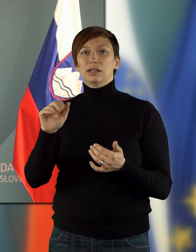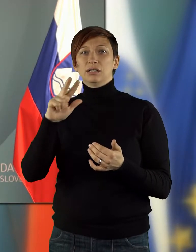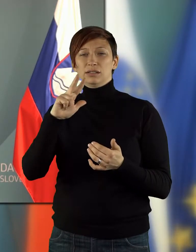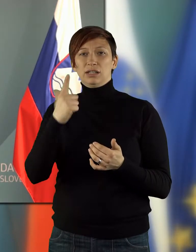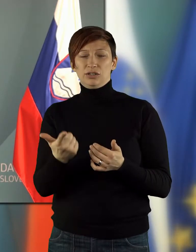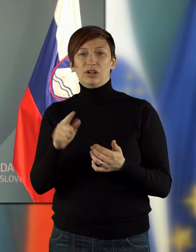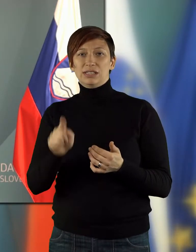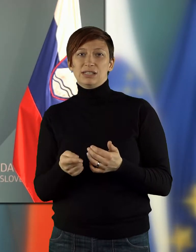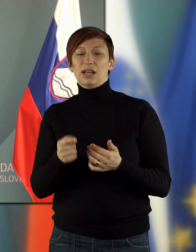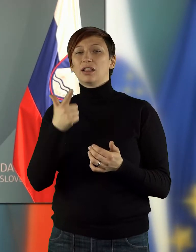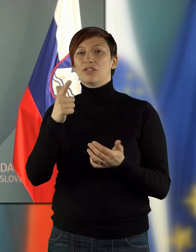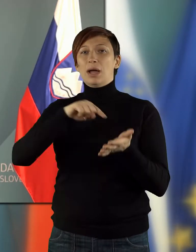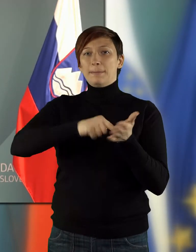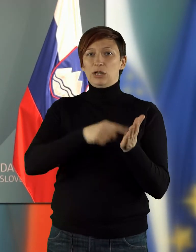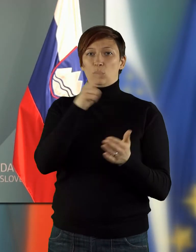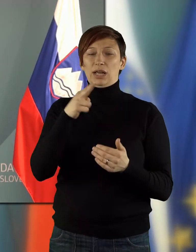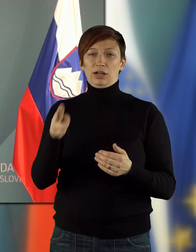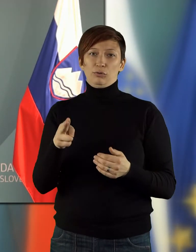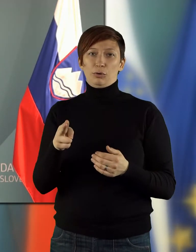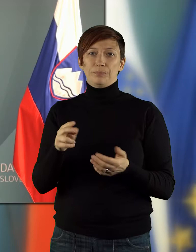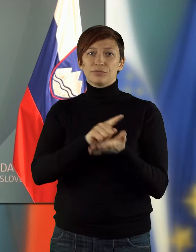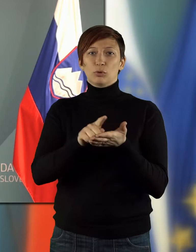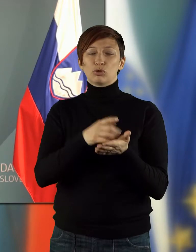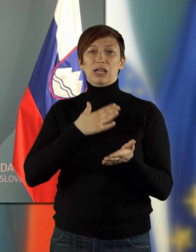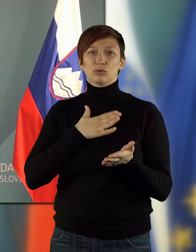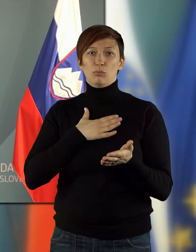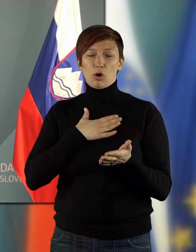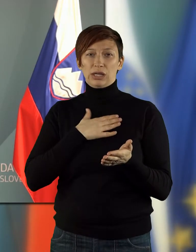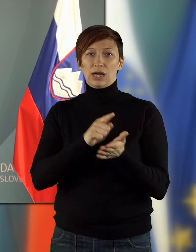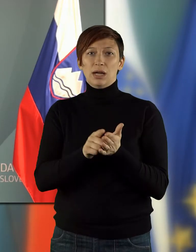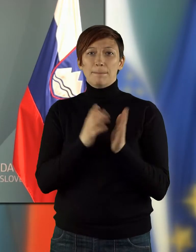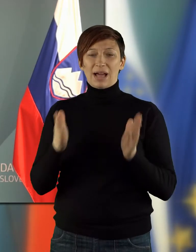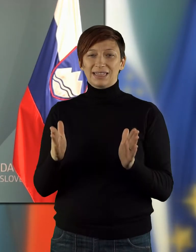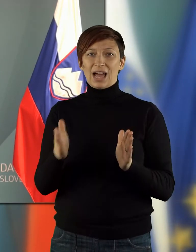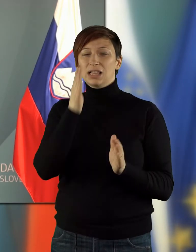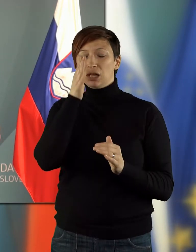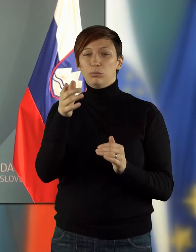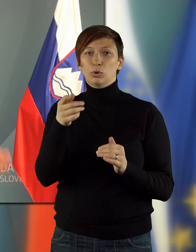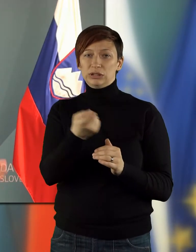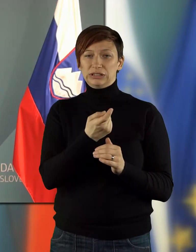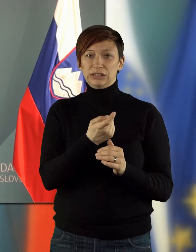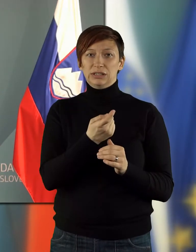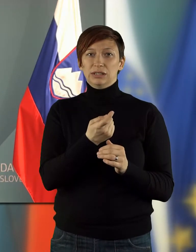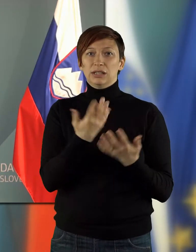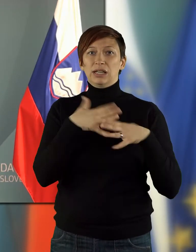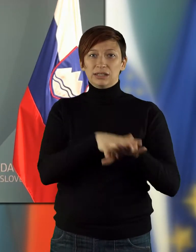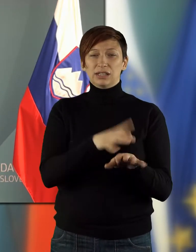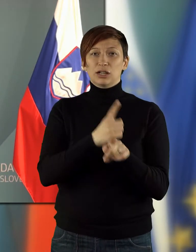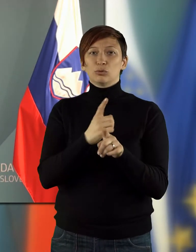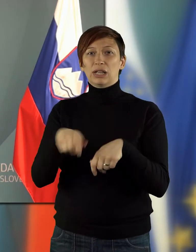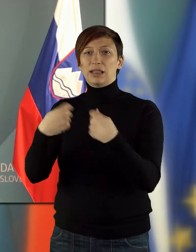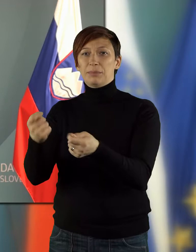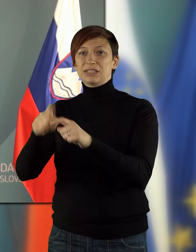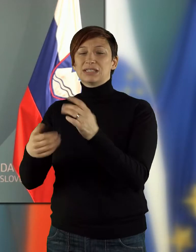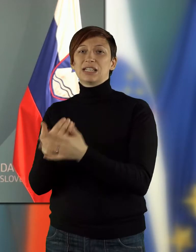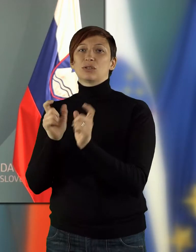do konca leta je 23,2 milijona evrov. Torej, v času mojega mandata bo tako iz integrale